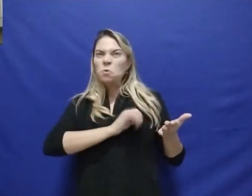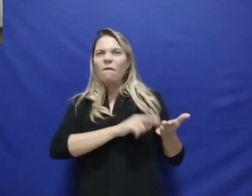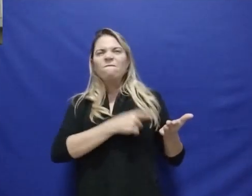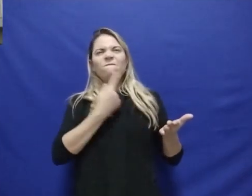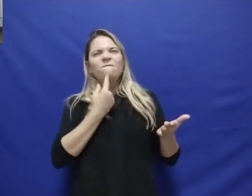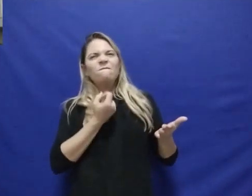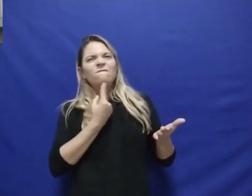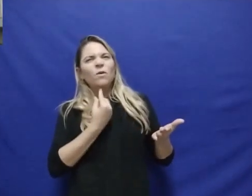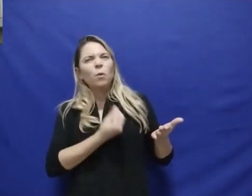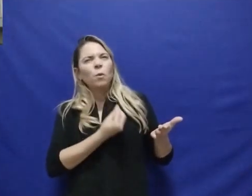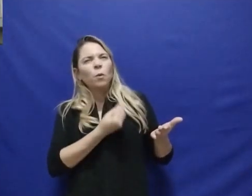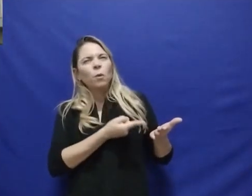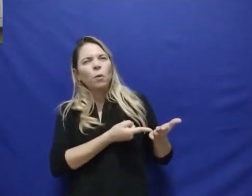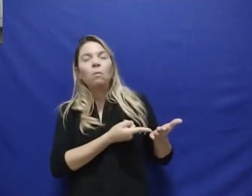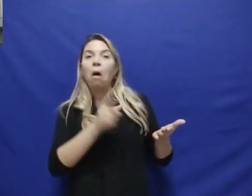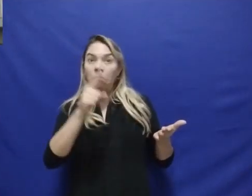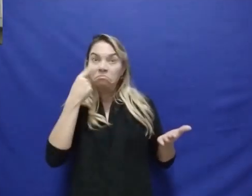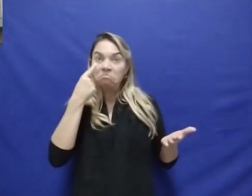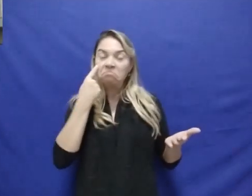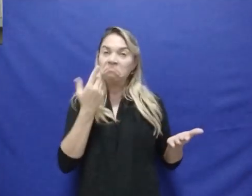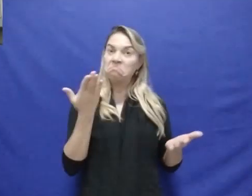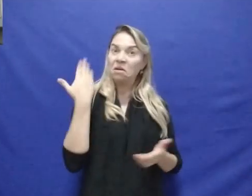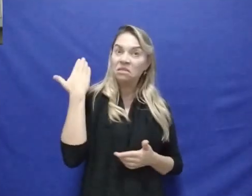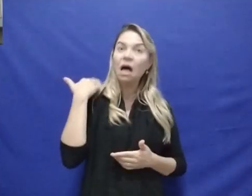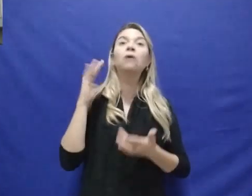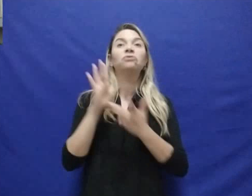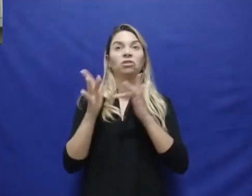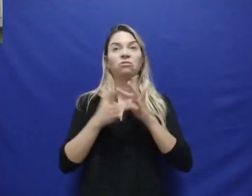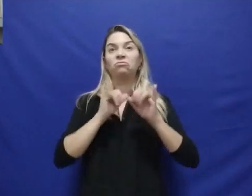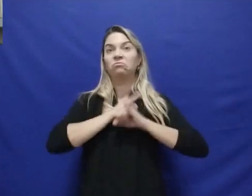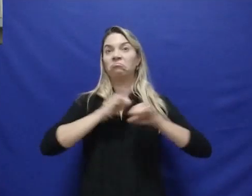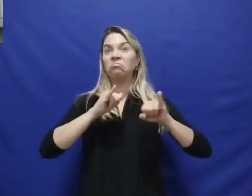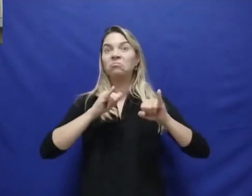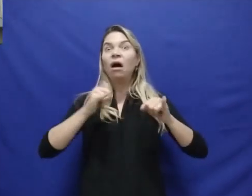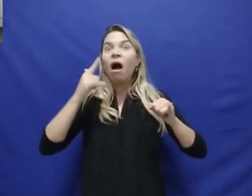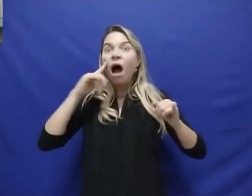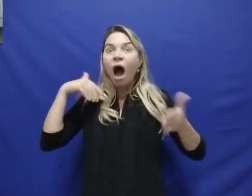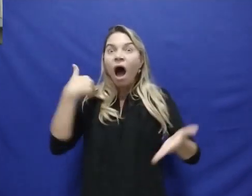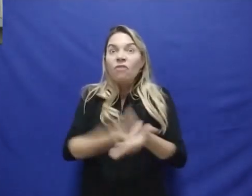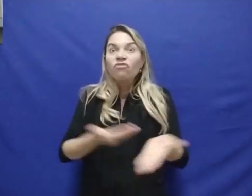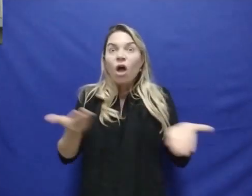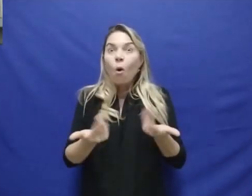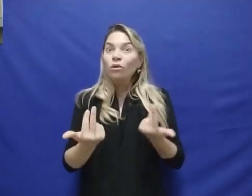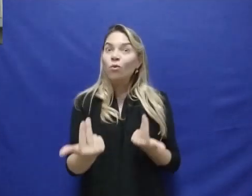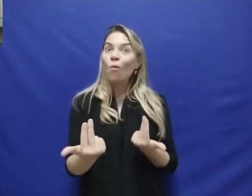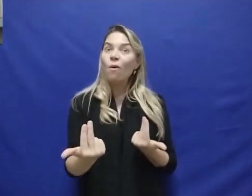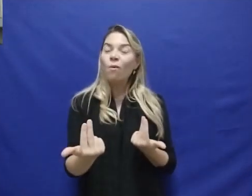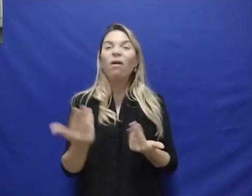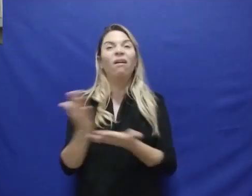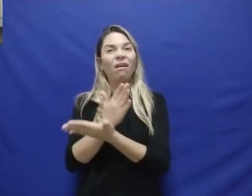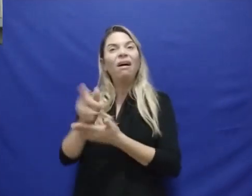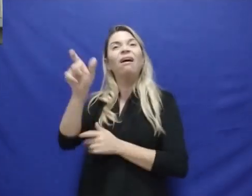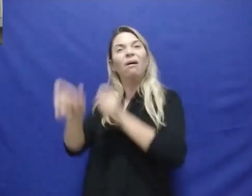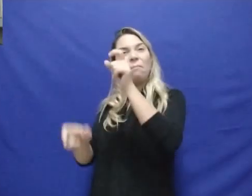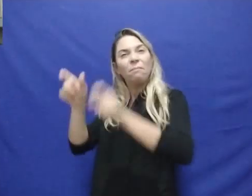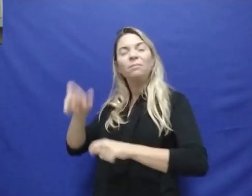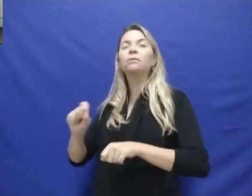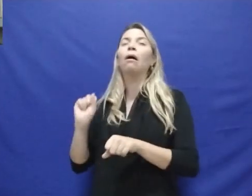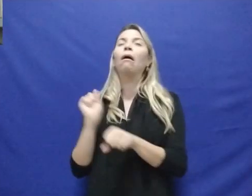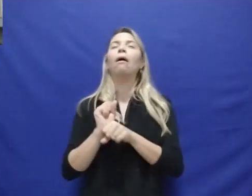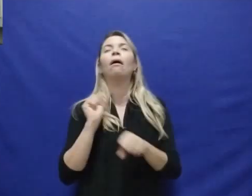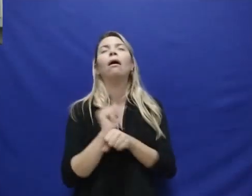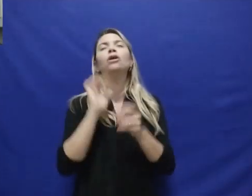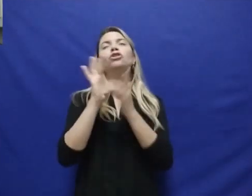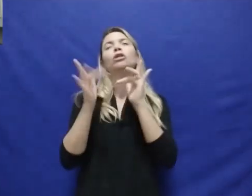há quanto tempo Jesus disse isso? E ainda há muitos cristãos esperando a chegada de um